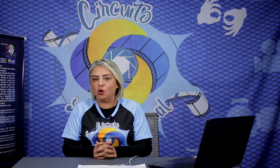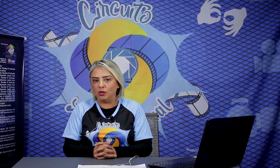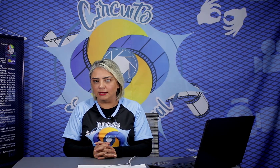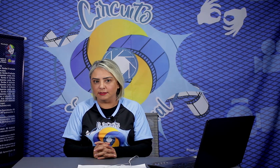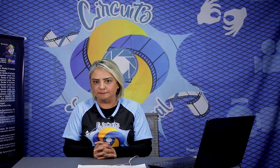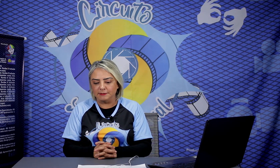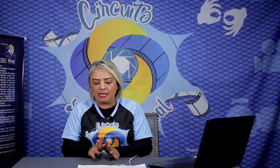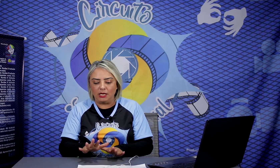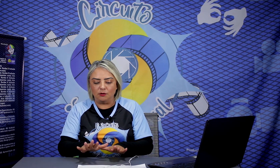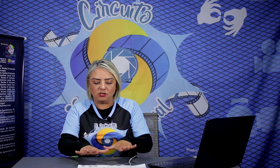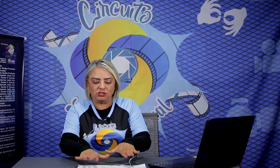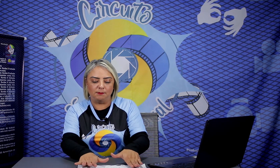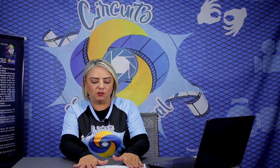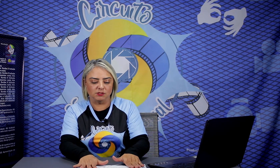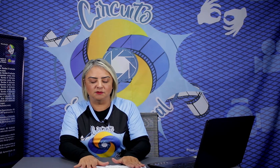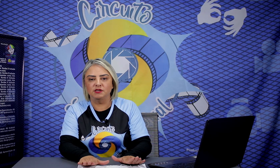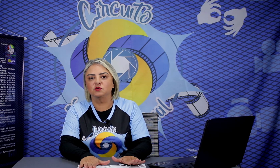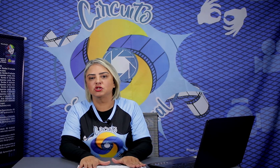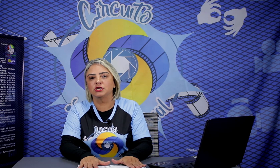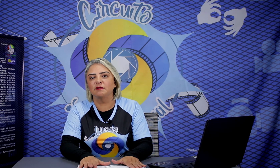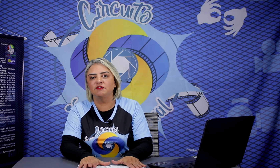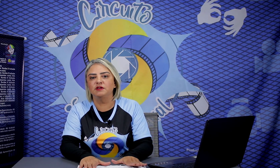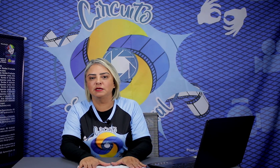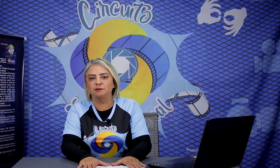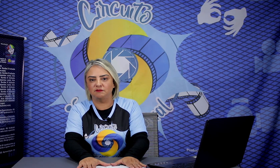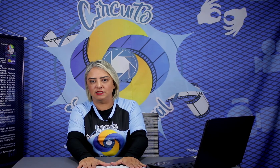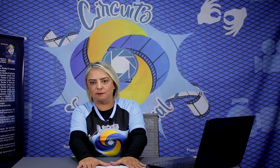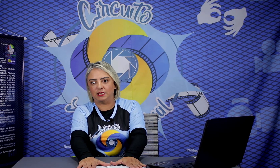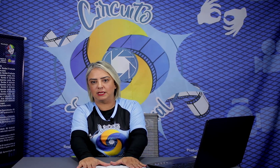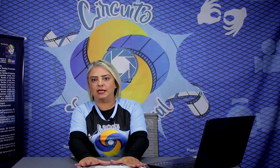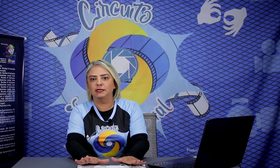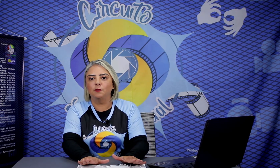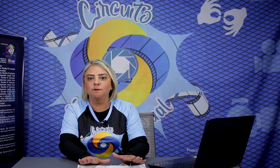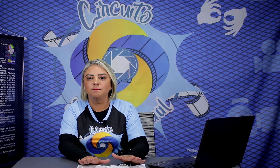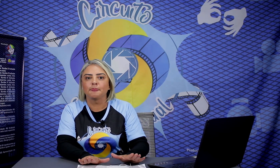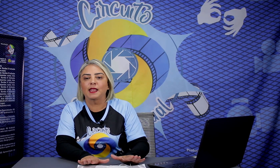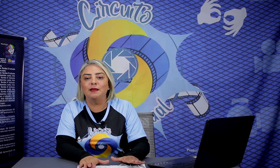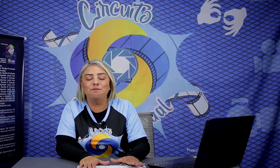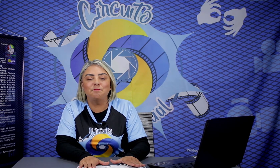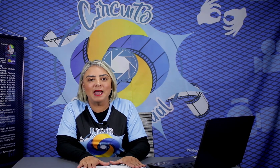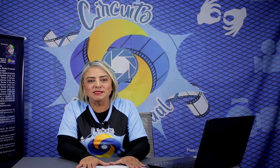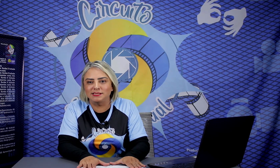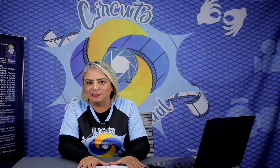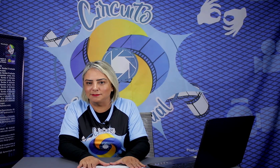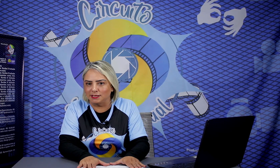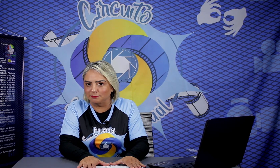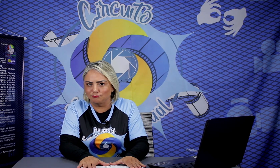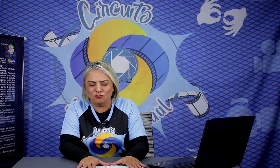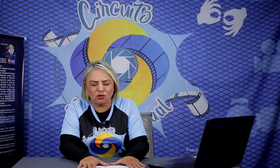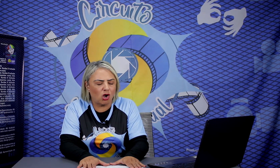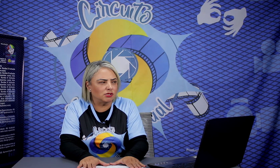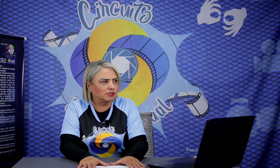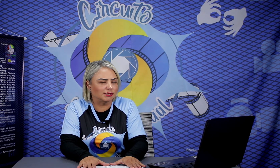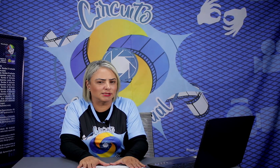olha, eu acho que da próxima vez não chama a Viviane para vir interpretar, não, que ela é péssima. Nossa